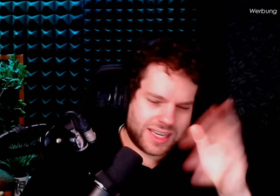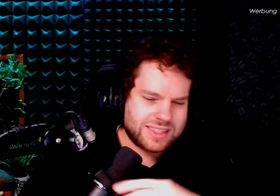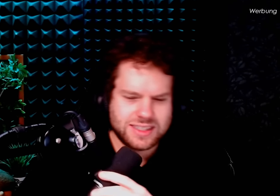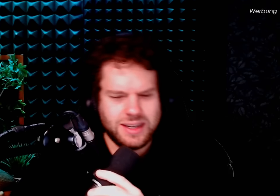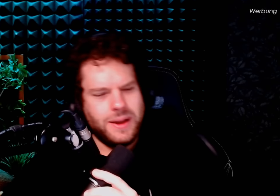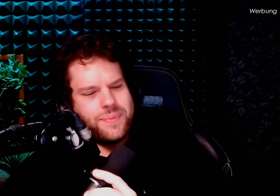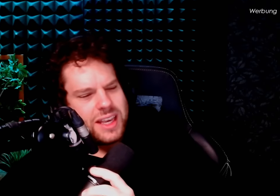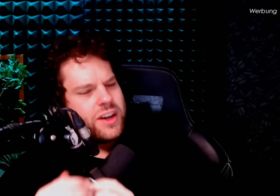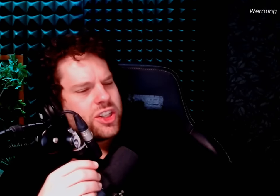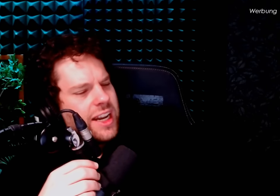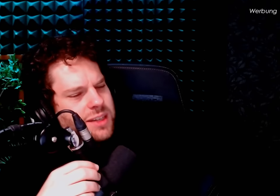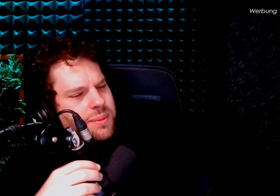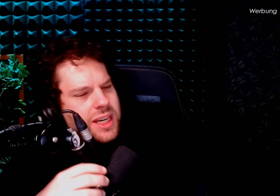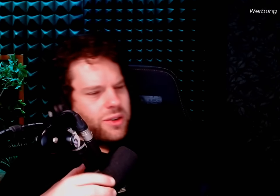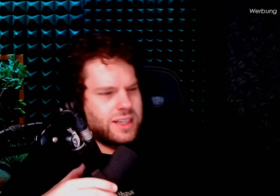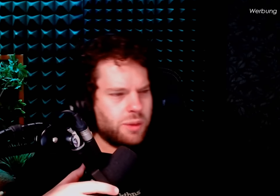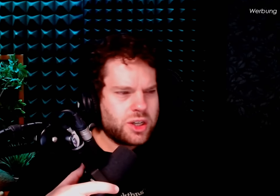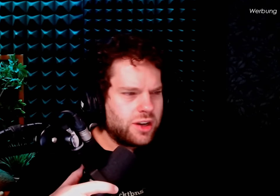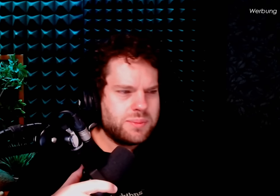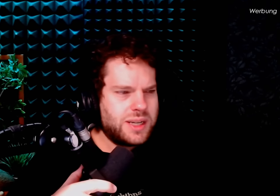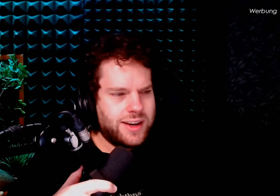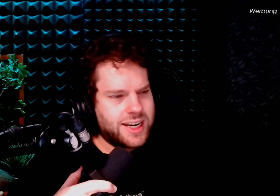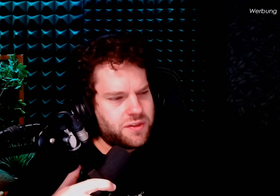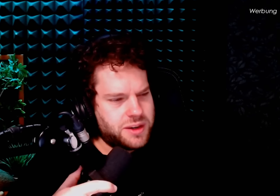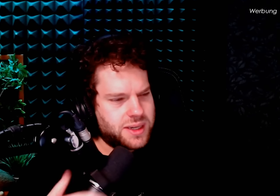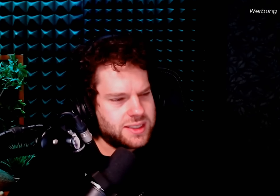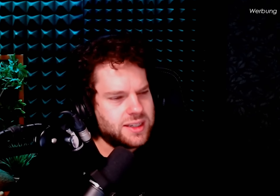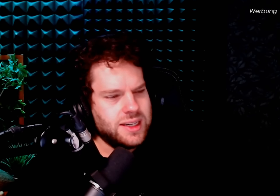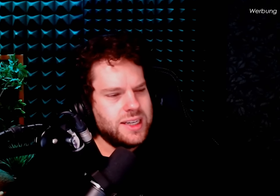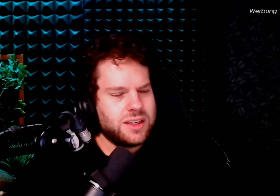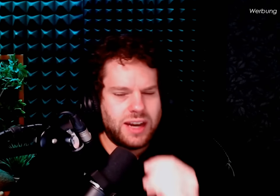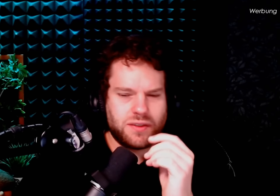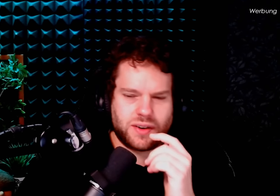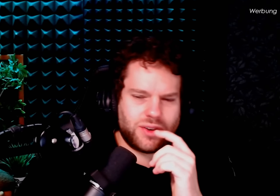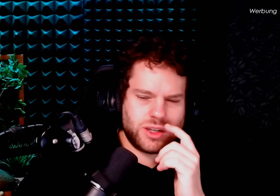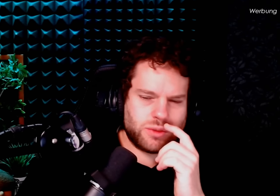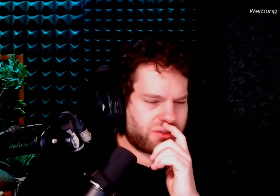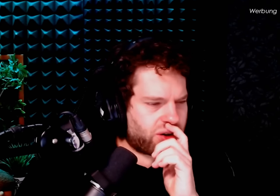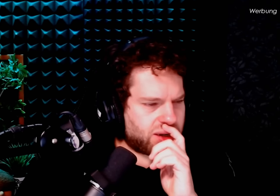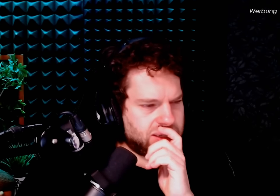vergiss es. Ich war schon lange nicht mehr im Kino. Ich glaube, ich könnte mittlerweile keinen Film mehr sehen. Ich wäre einfach völlig überfordert.